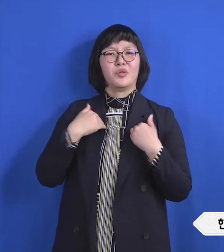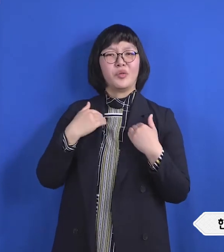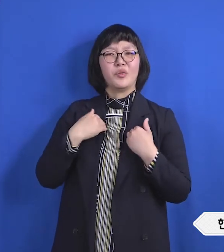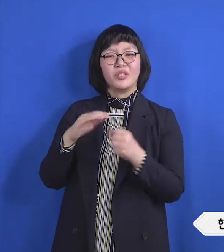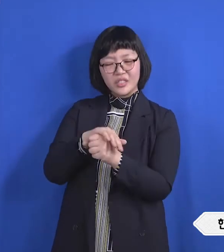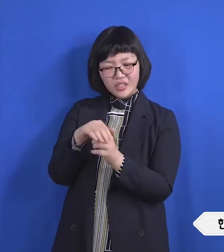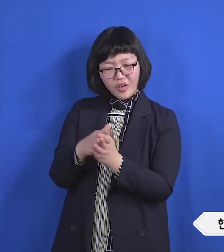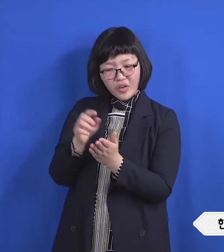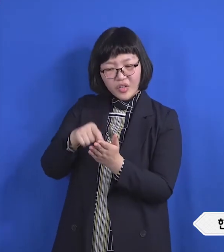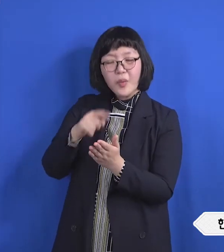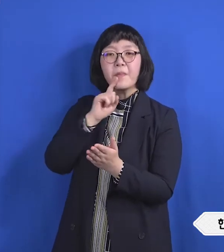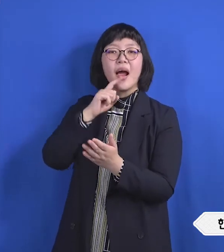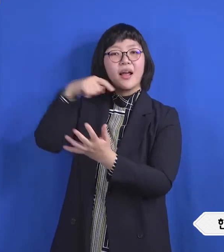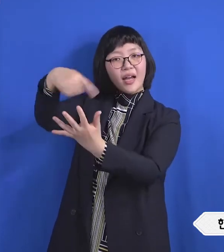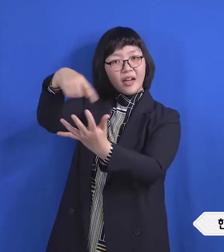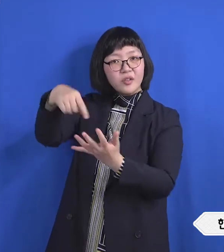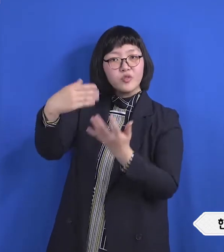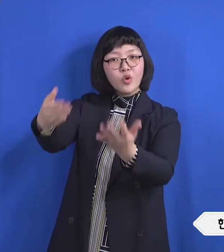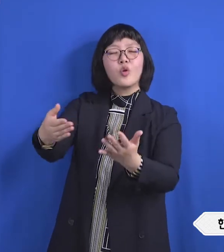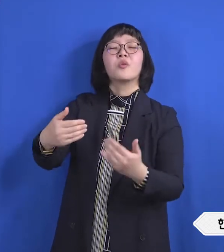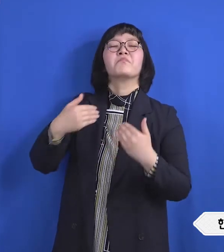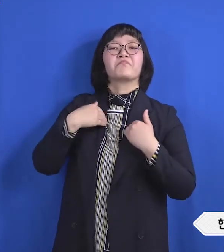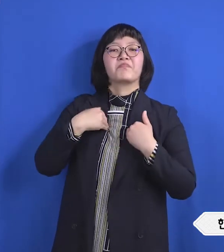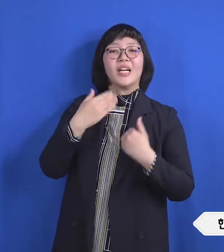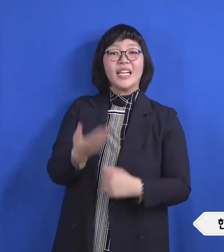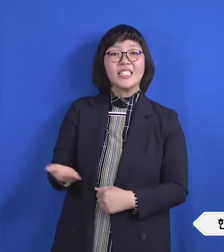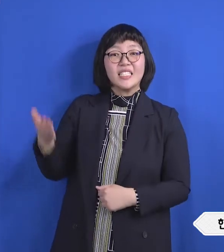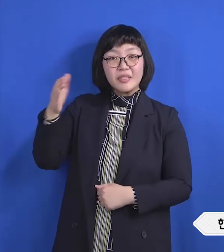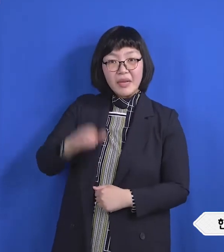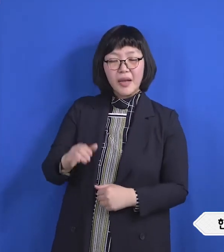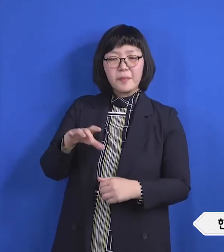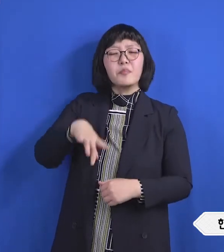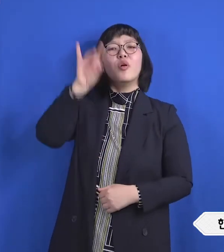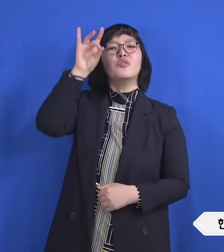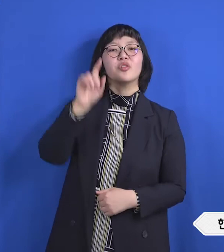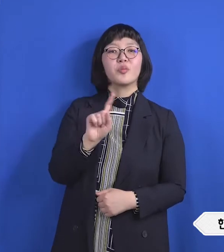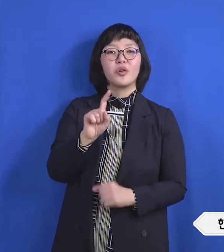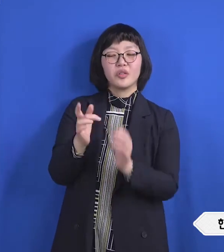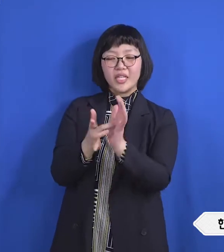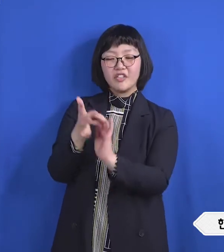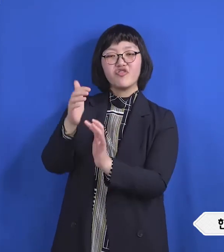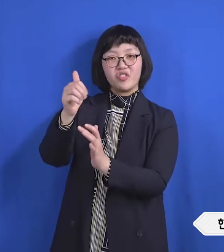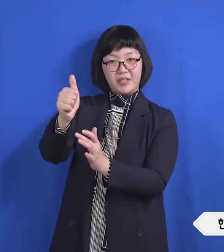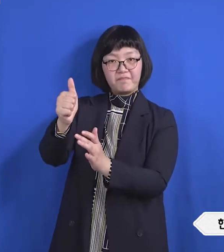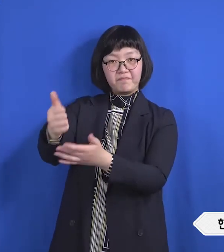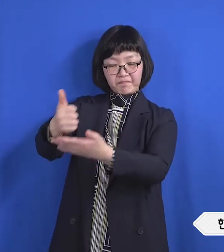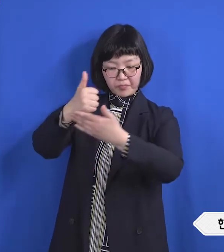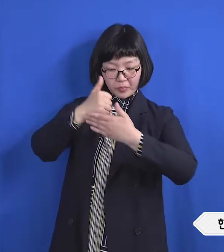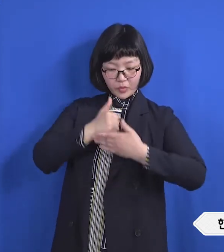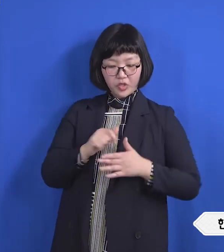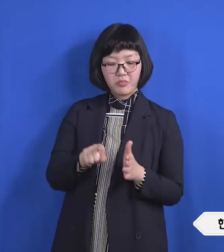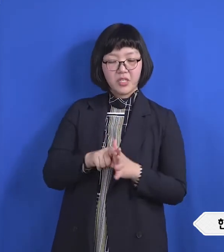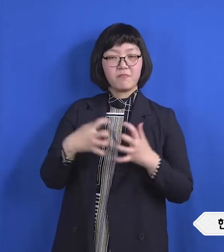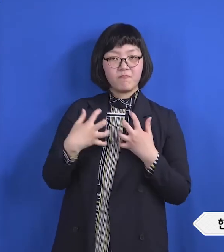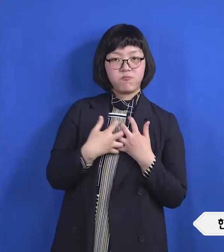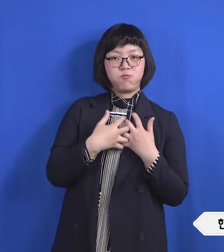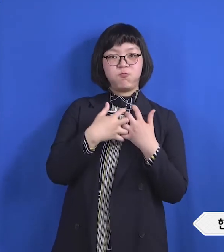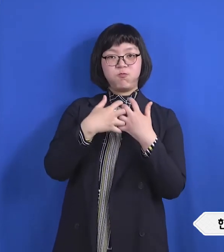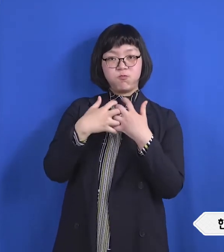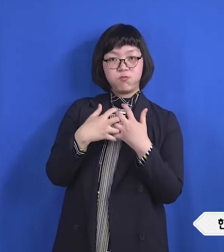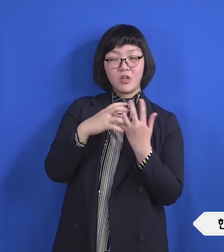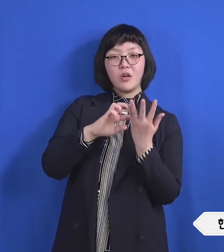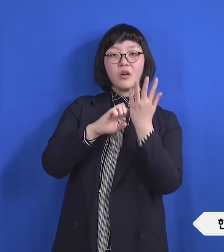하니까 필요하지만은, 그러나 예수님으로 충만해지는 것이 없이 해라 해만 자꾸 하게 되면